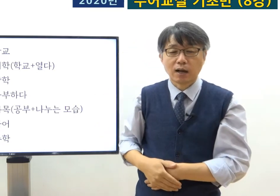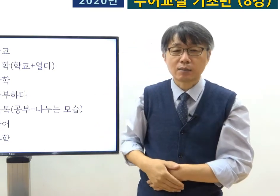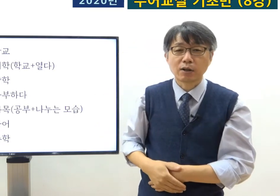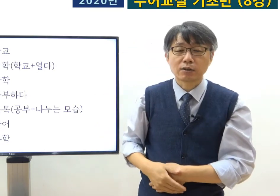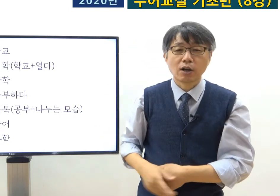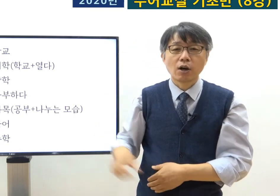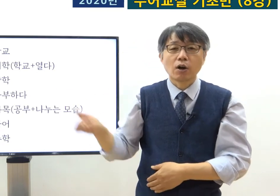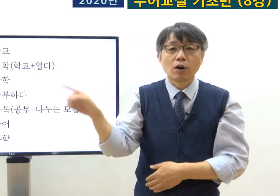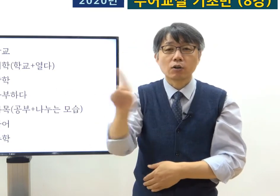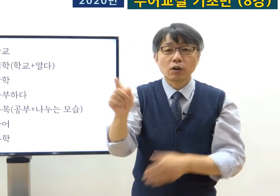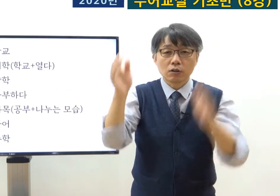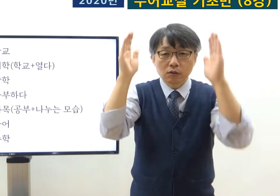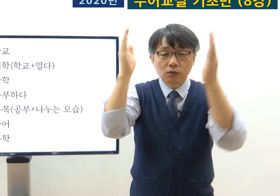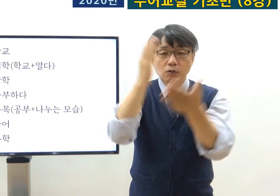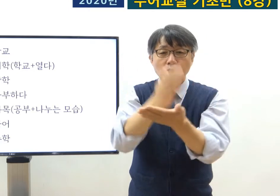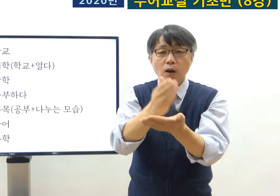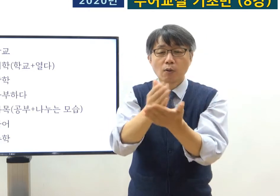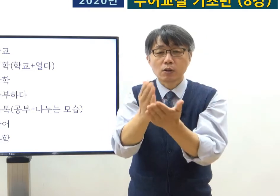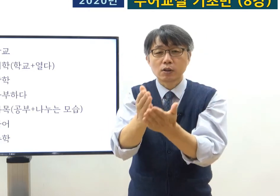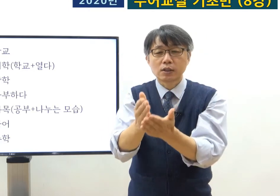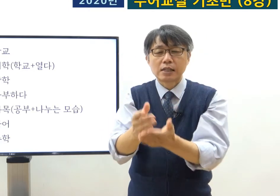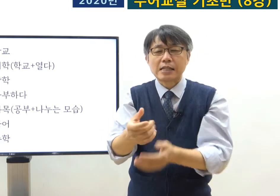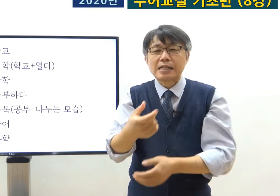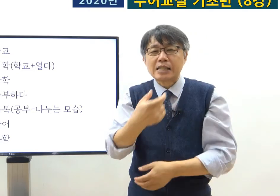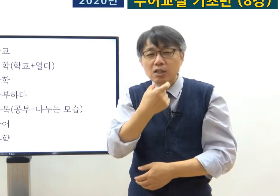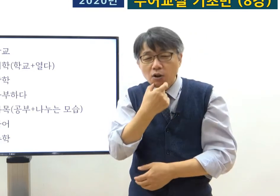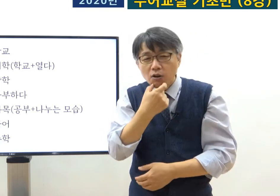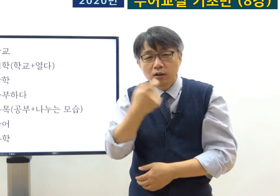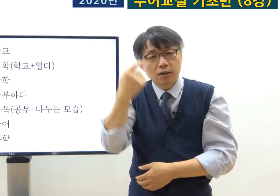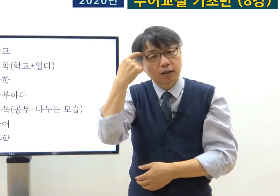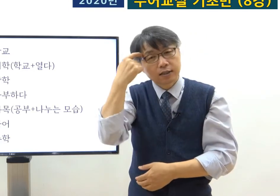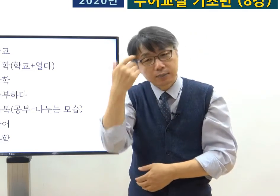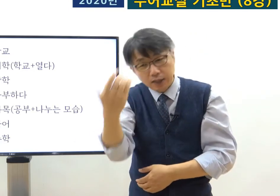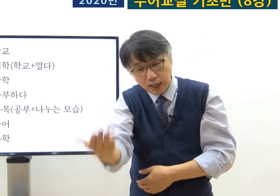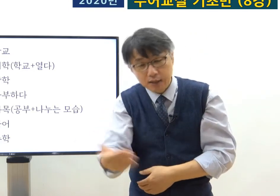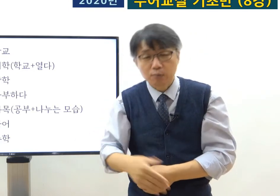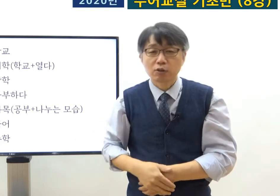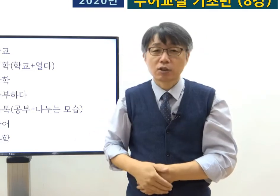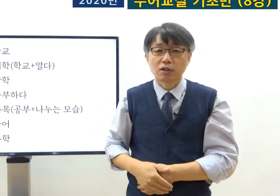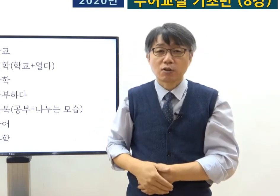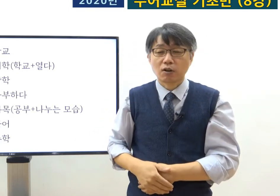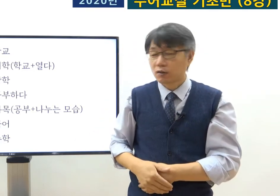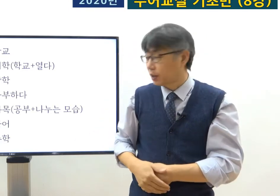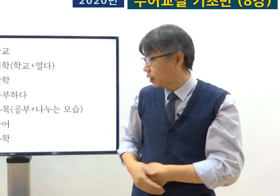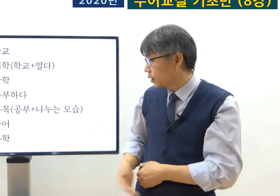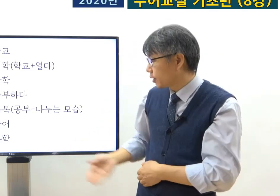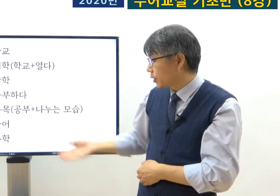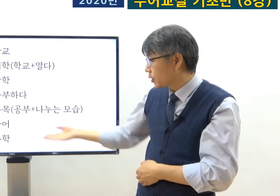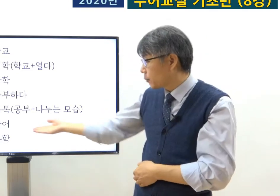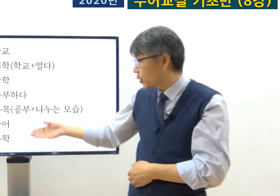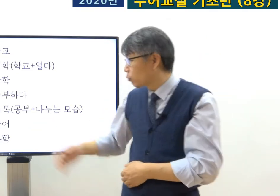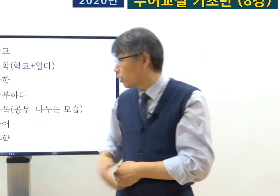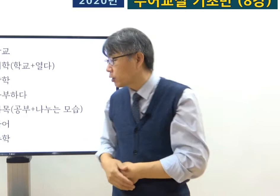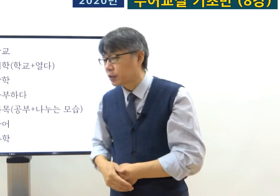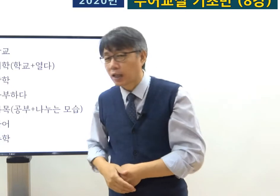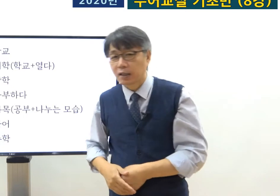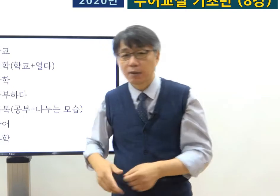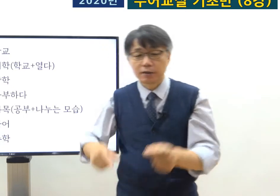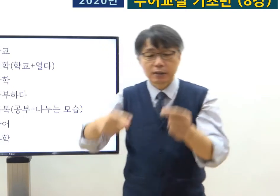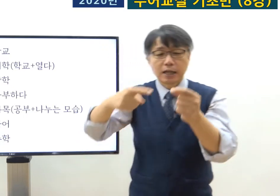아니면 어떤 과목을 싫어하십니까? 이렇게 물을 수 있겠죠. 네. 그 다음에 국어는 어떻게 하냐면,